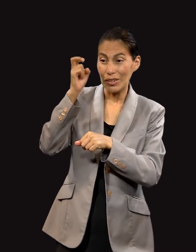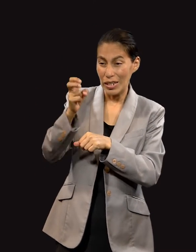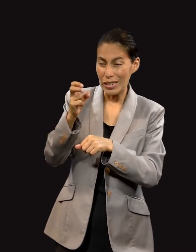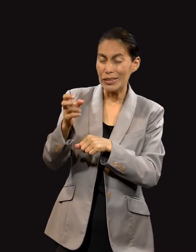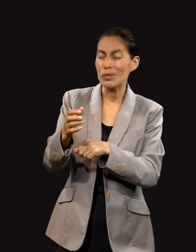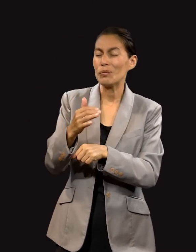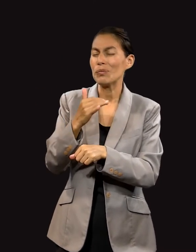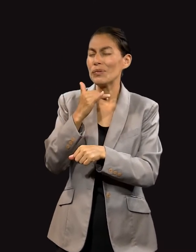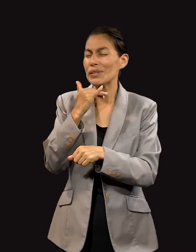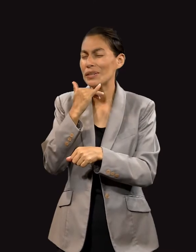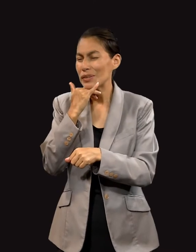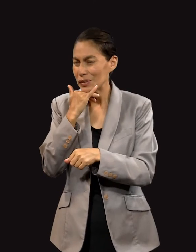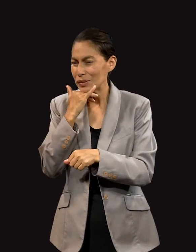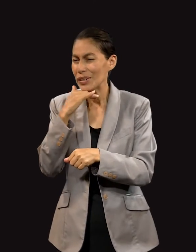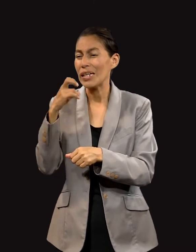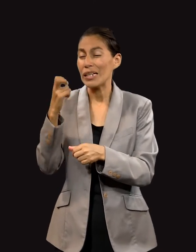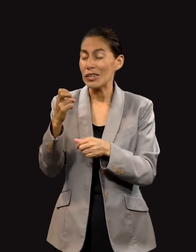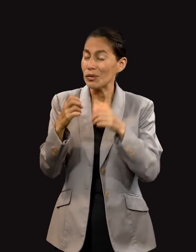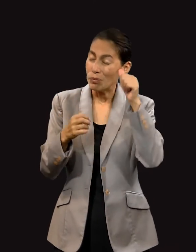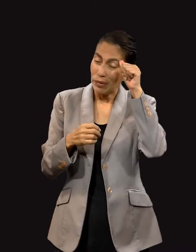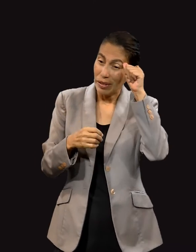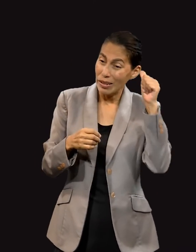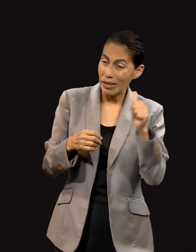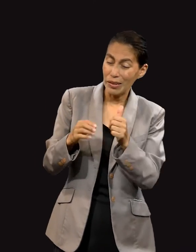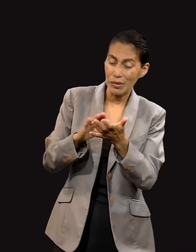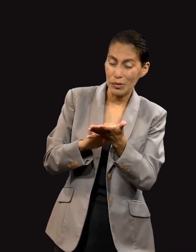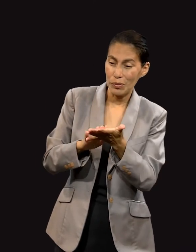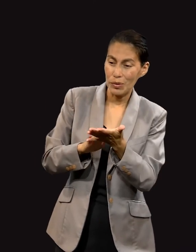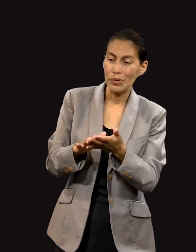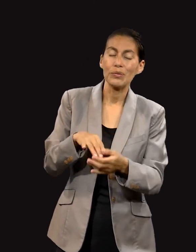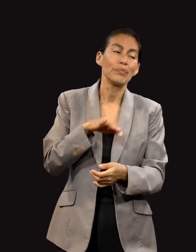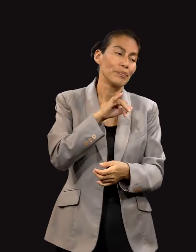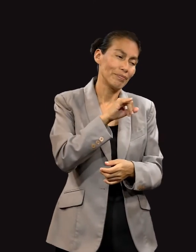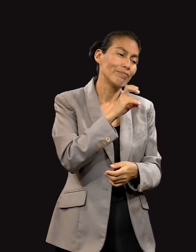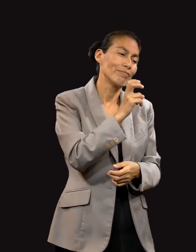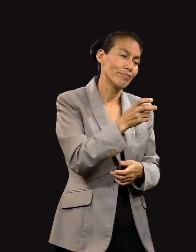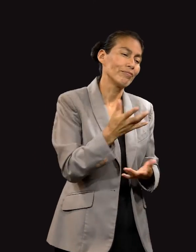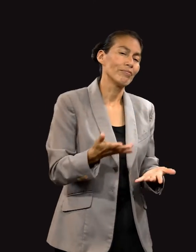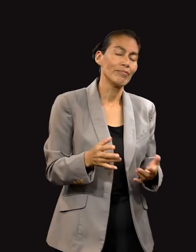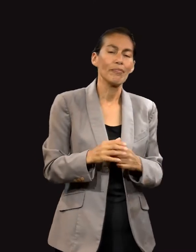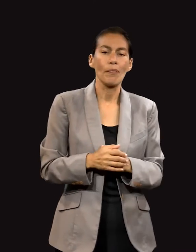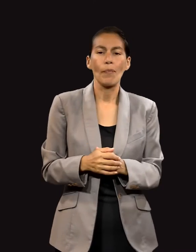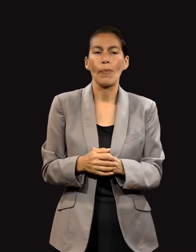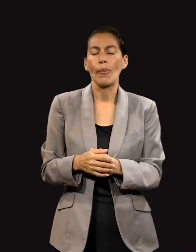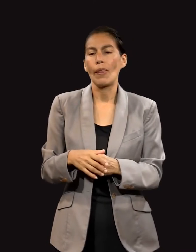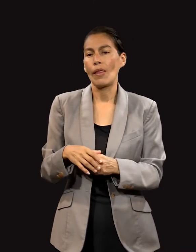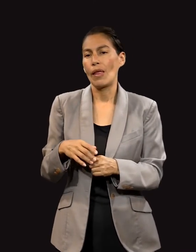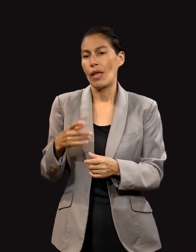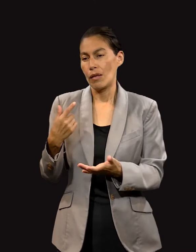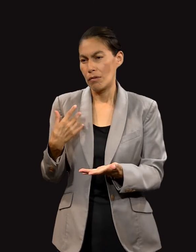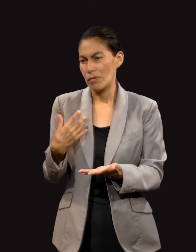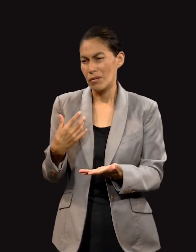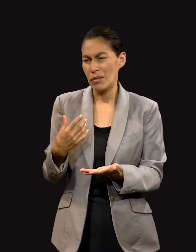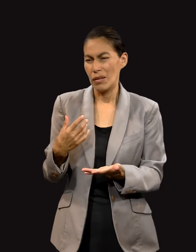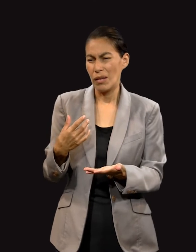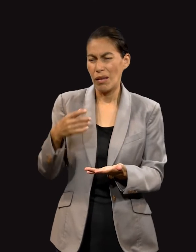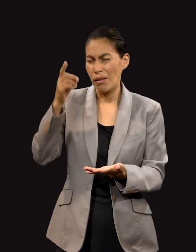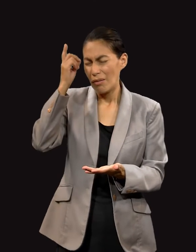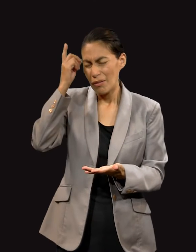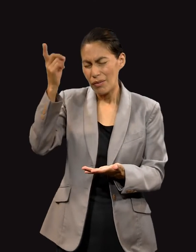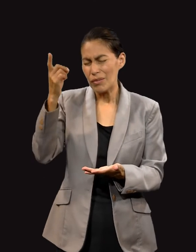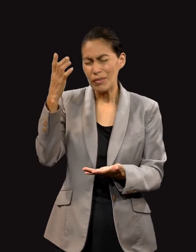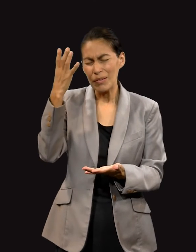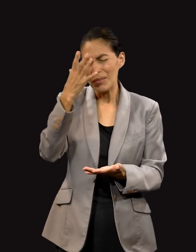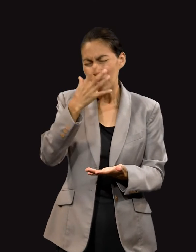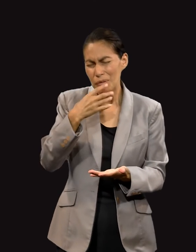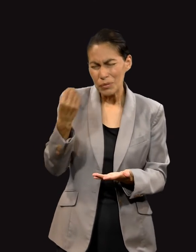avala, sostiene el perdón de sus pecados. Y a mí lo que me llama la atención, pastor, es que Dios